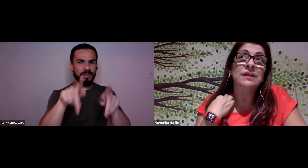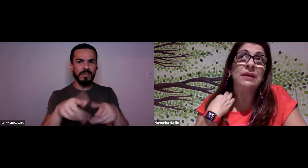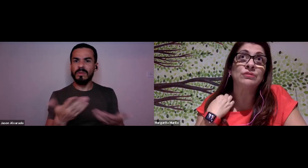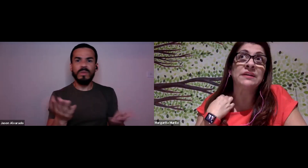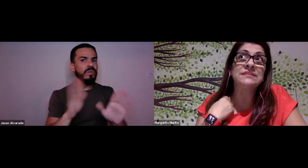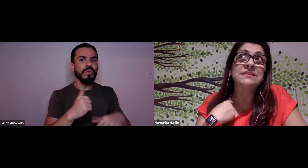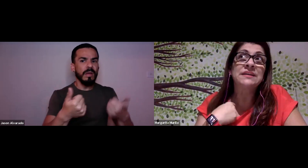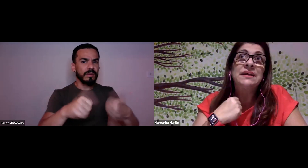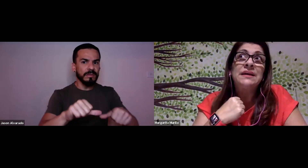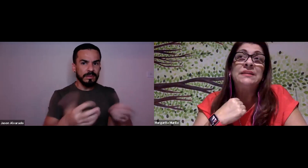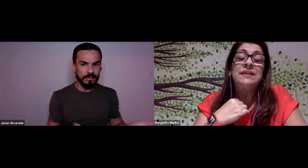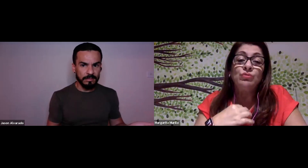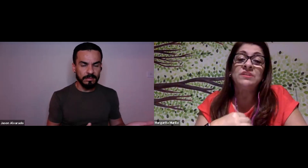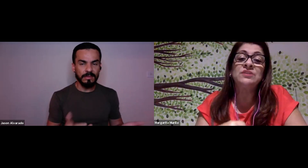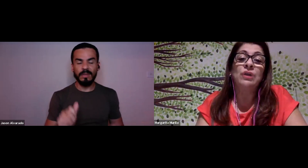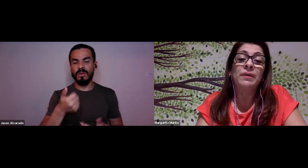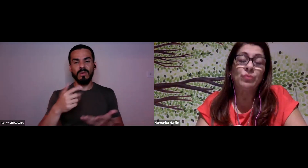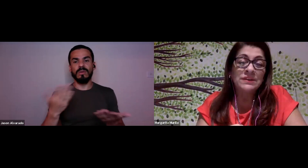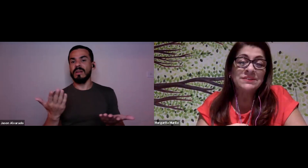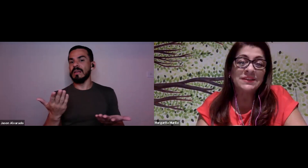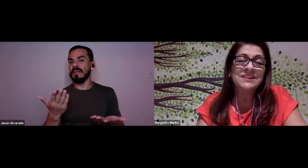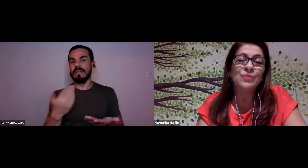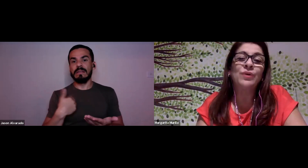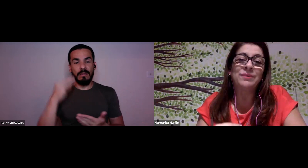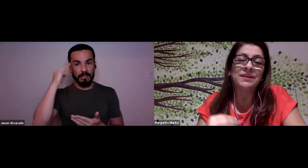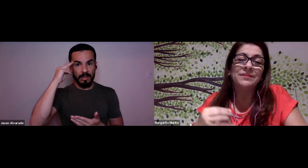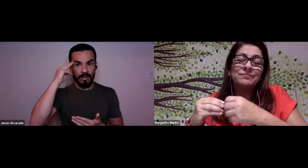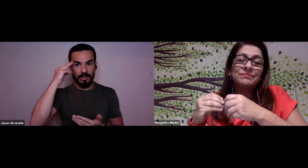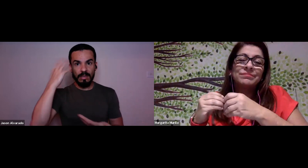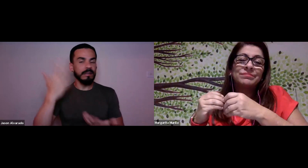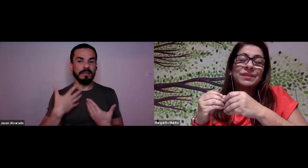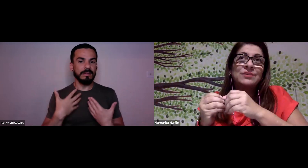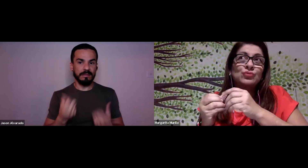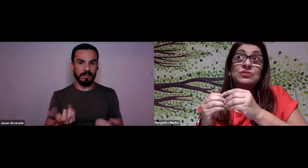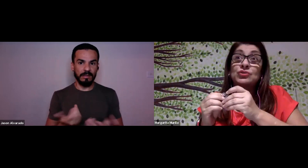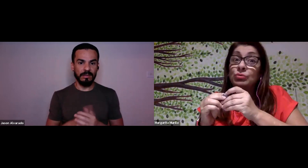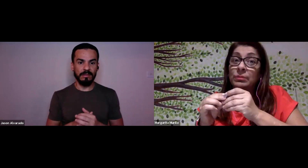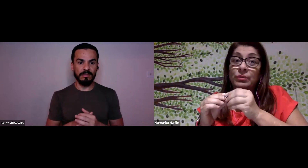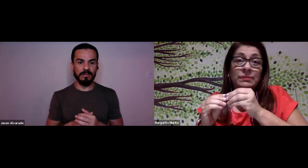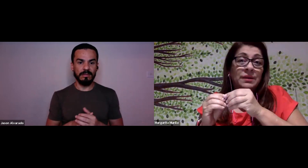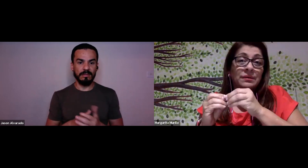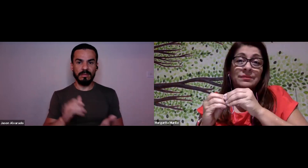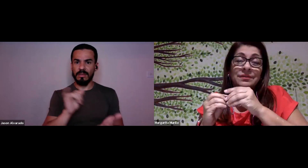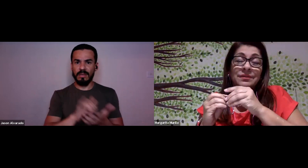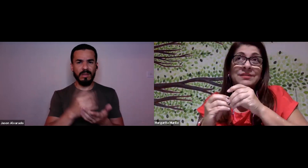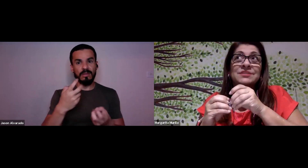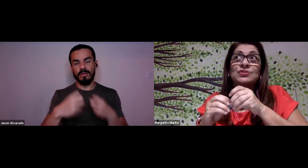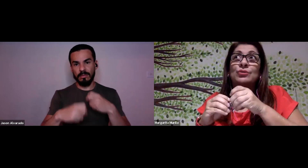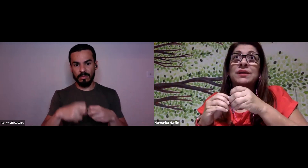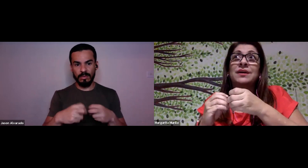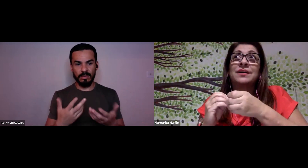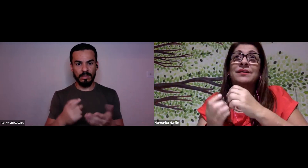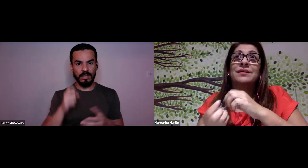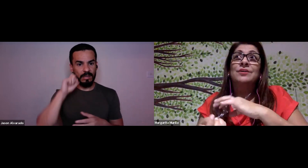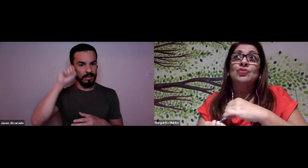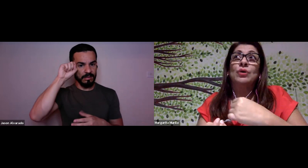y la otra es Ni aún teniendo la madurez Es saludable esto es toda una polémica en